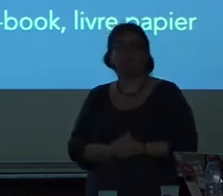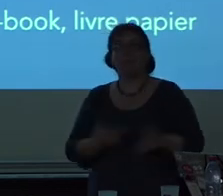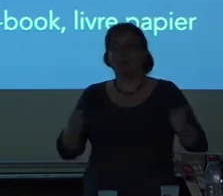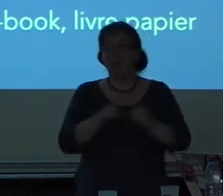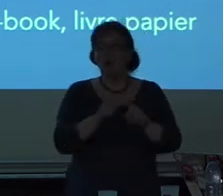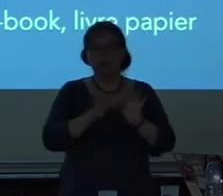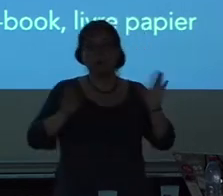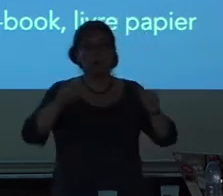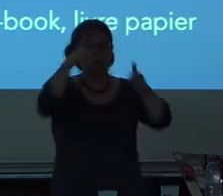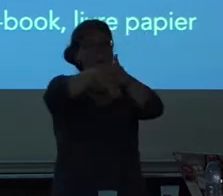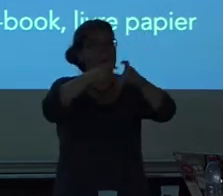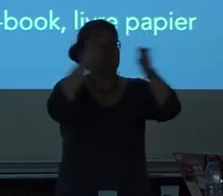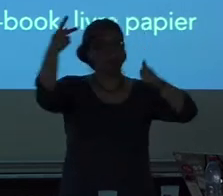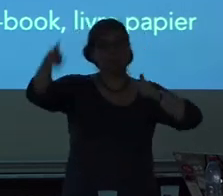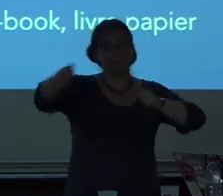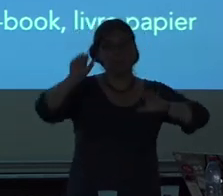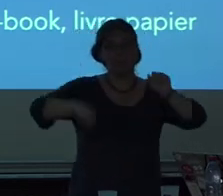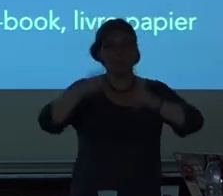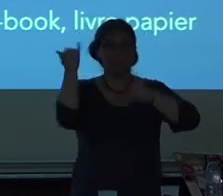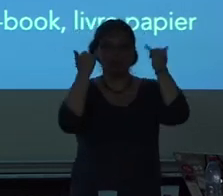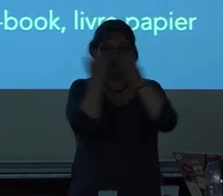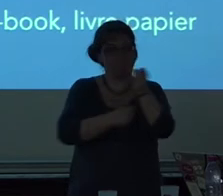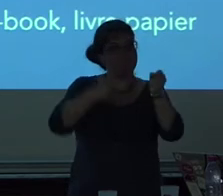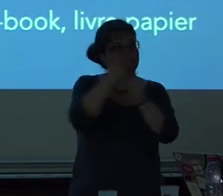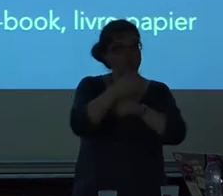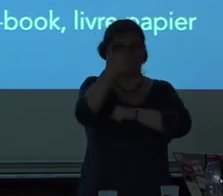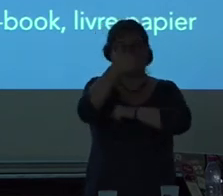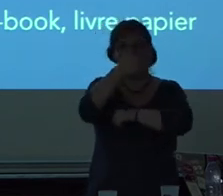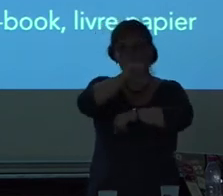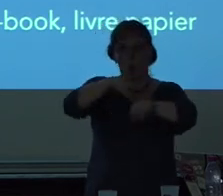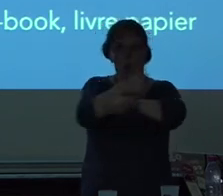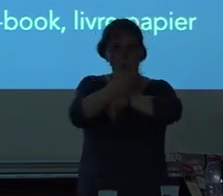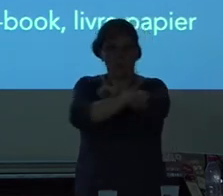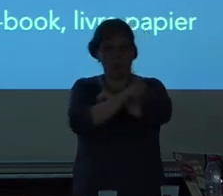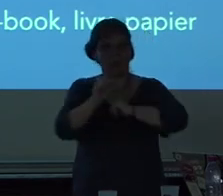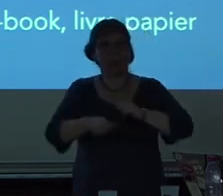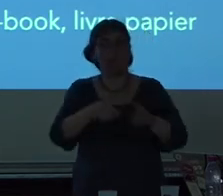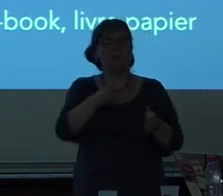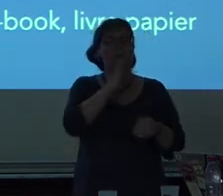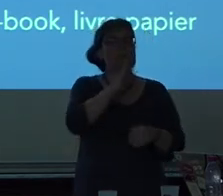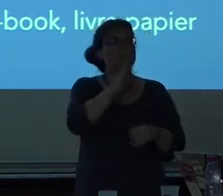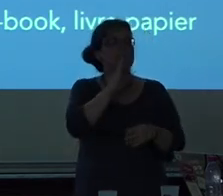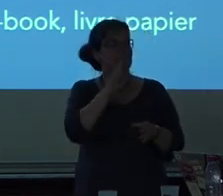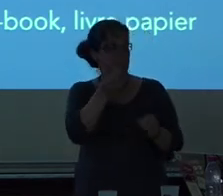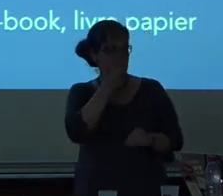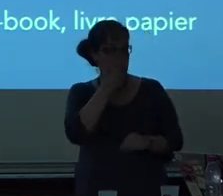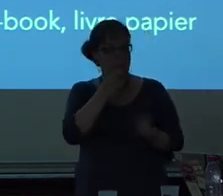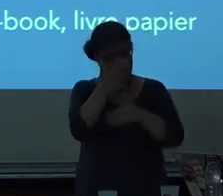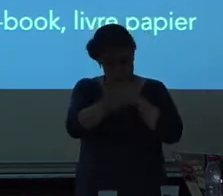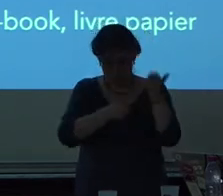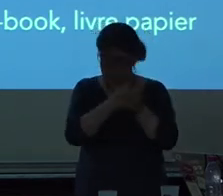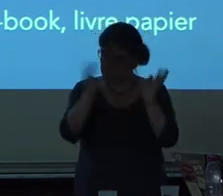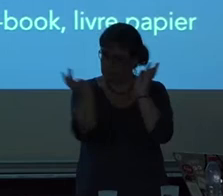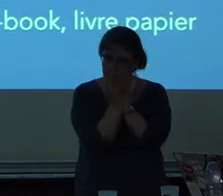des déjeuners thématiques. Dans ce cas-là, une heure par semaine, vous dites, ben voilà, dans mon équipe de dev, une heure par semaine, il y a